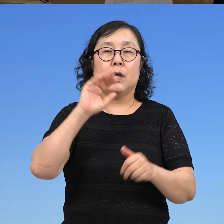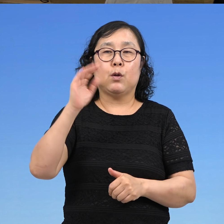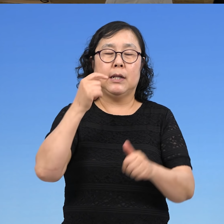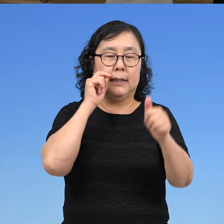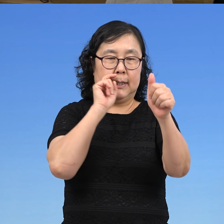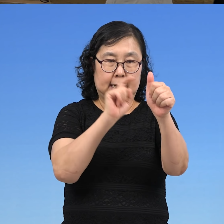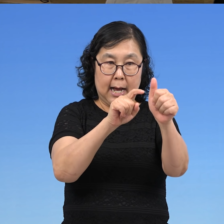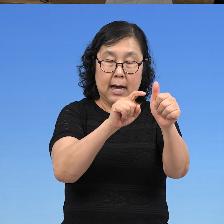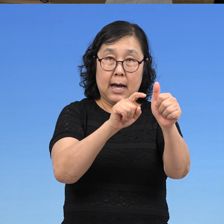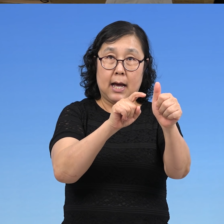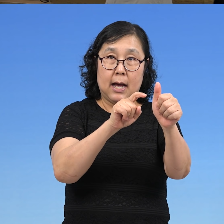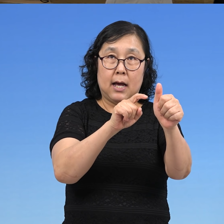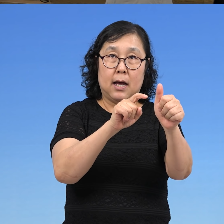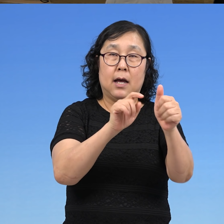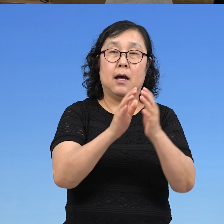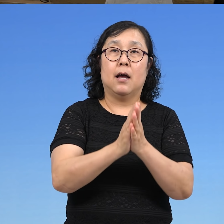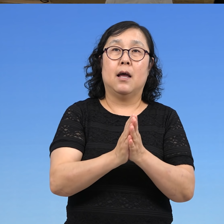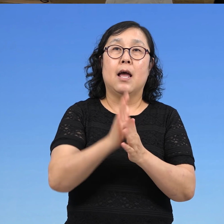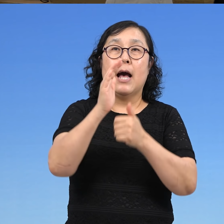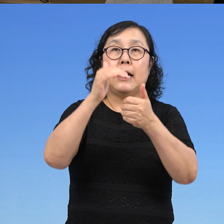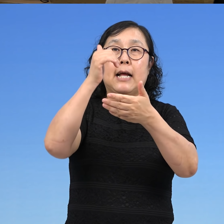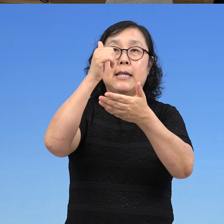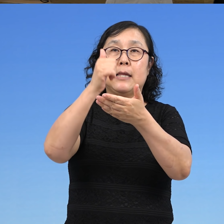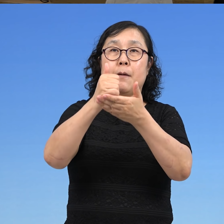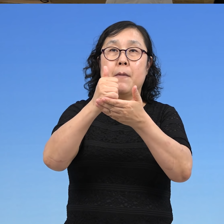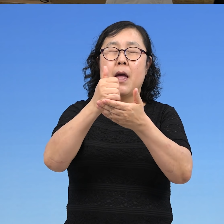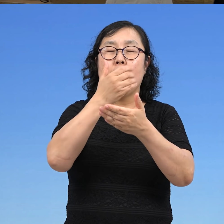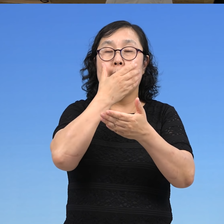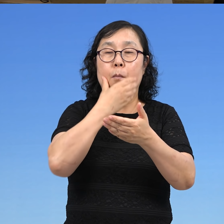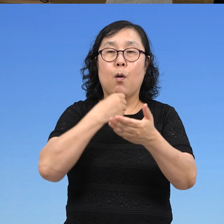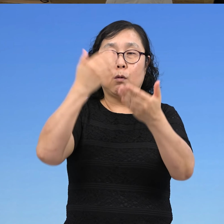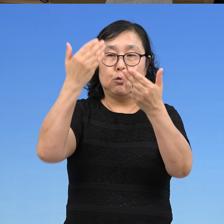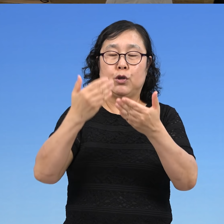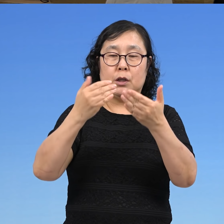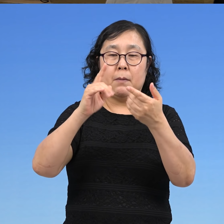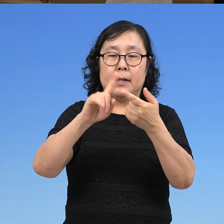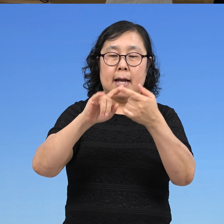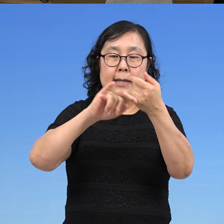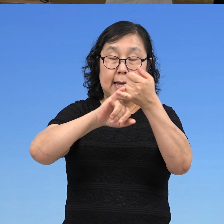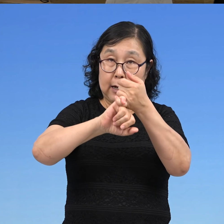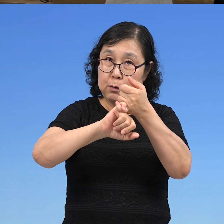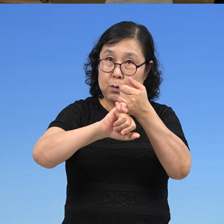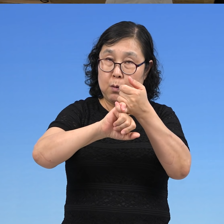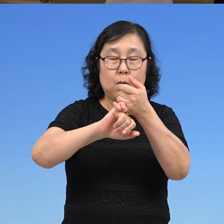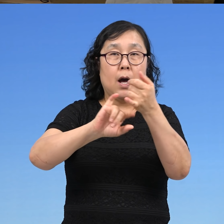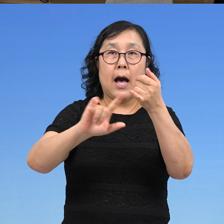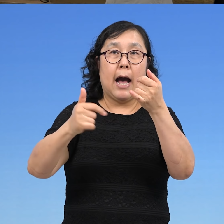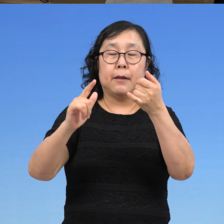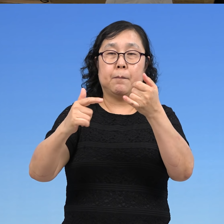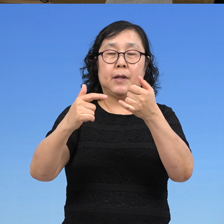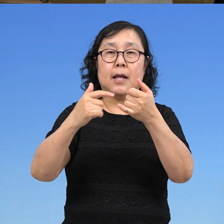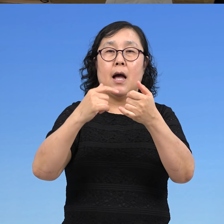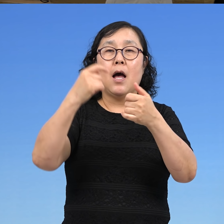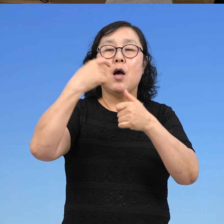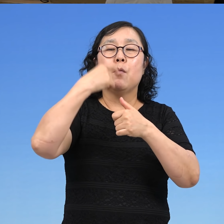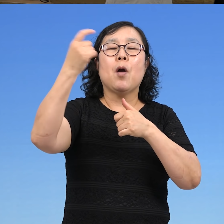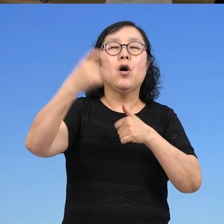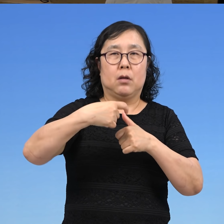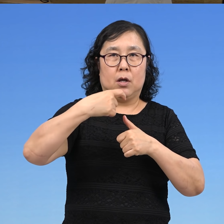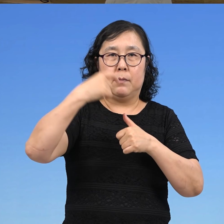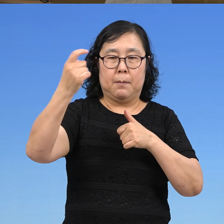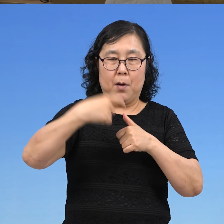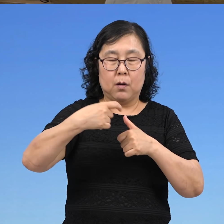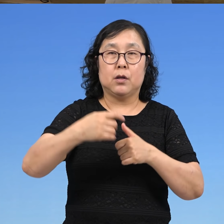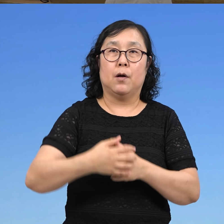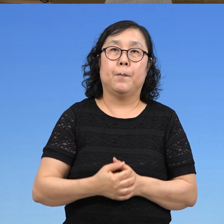너는 복이 될지라 이것은 하나님의 그 복 주십니다 약속 이 아니고 우리를 향한 명령입니다 너는 복이